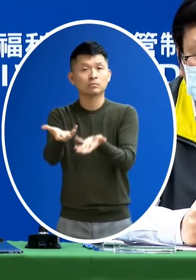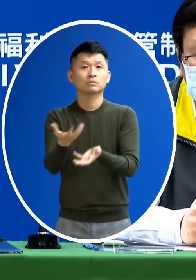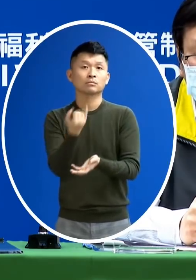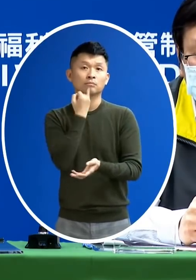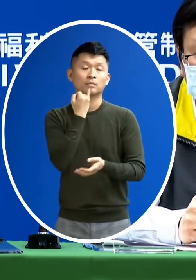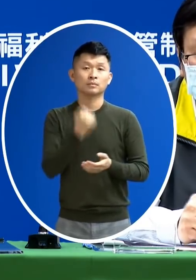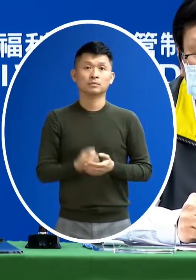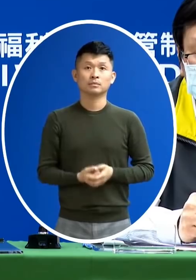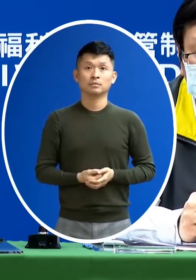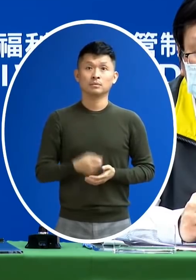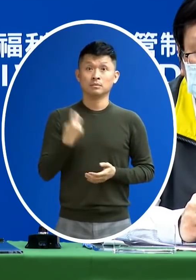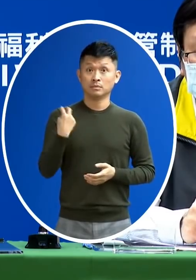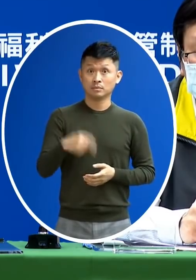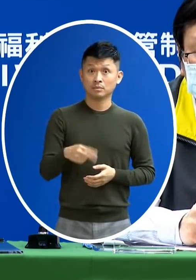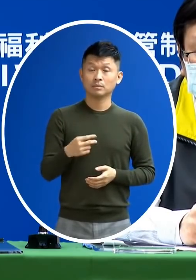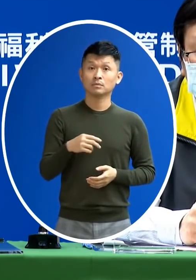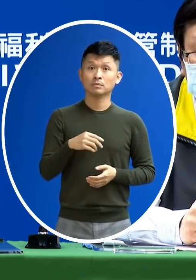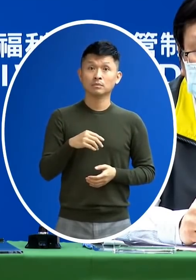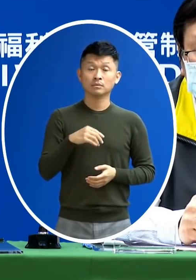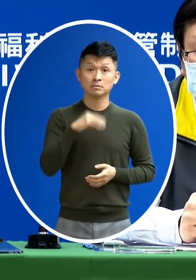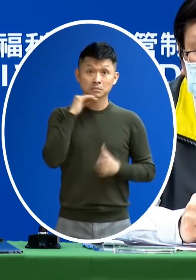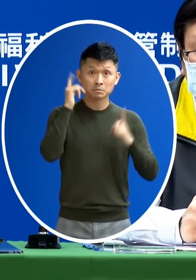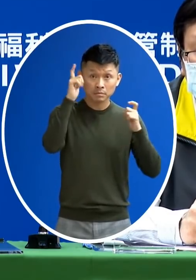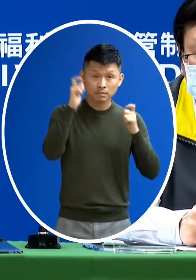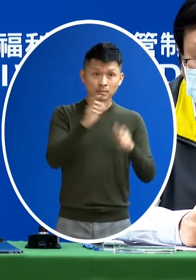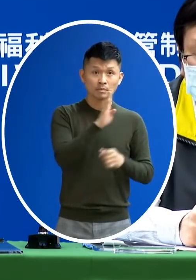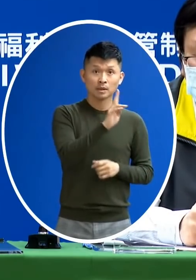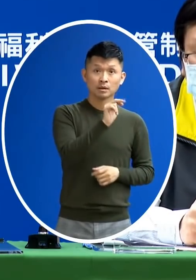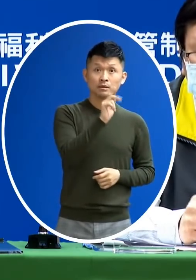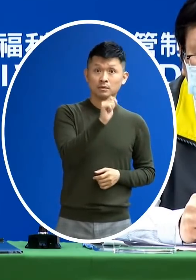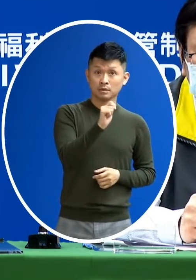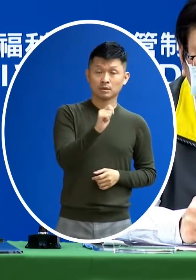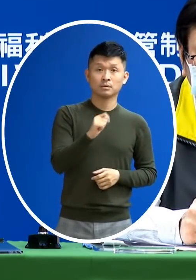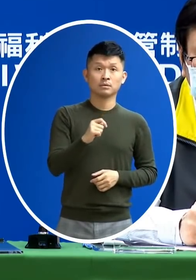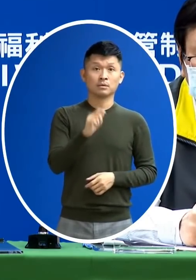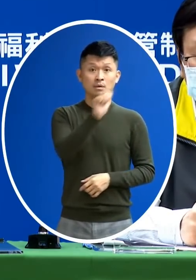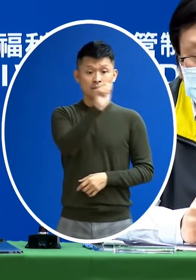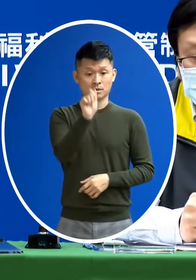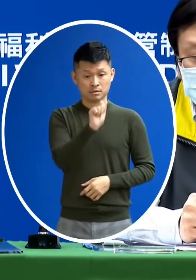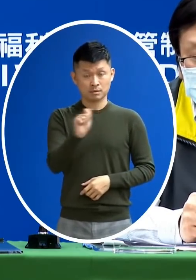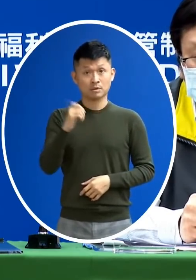在那个时候，应该还有 BNT、AG、高端，应该都没有问题。